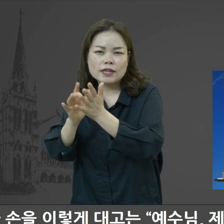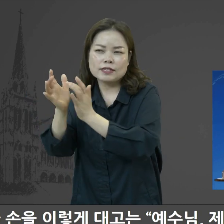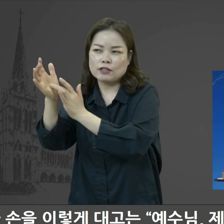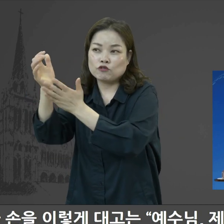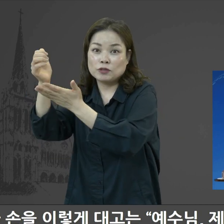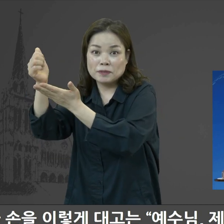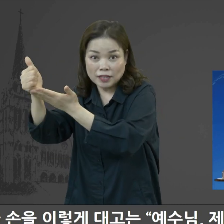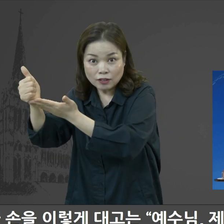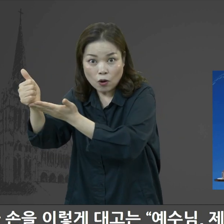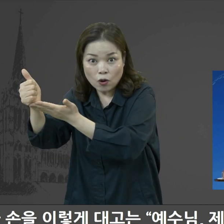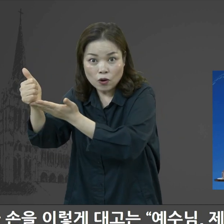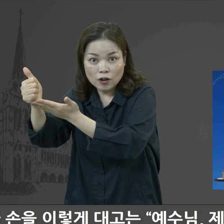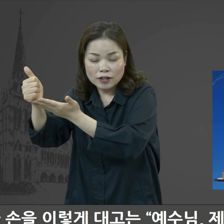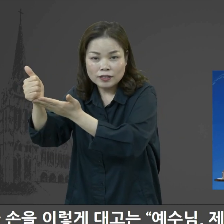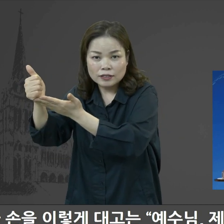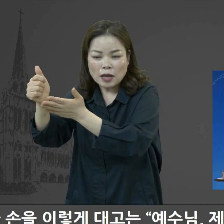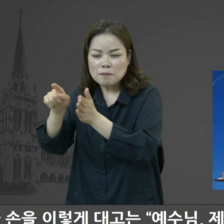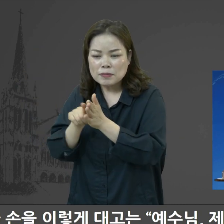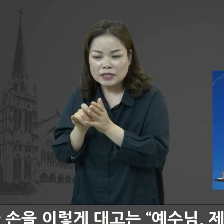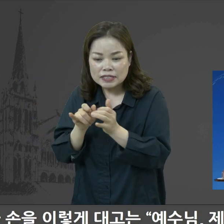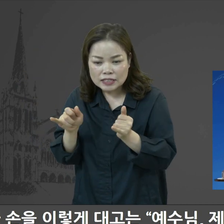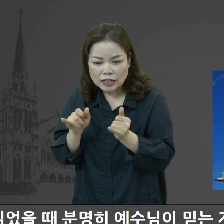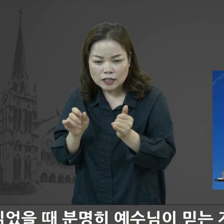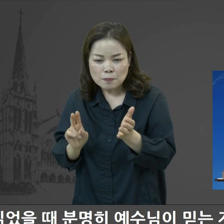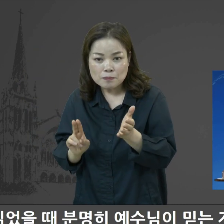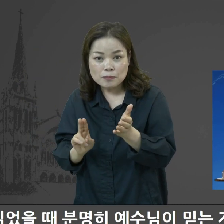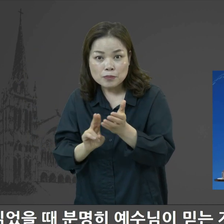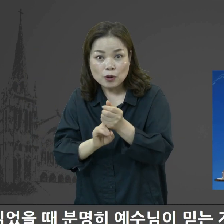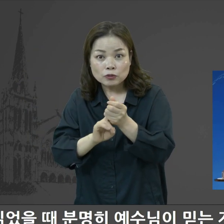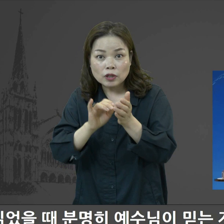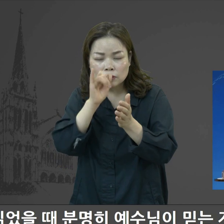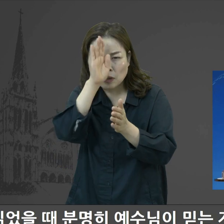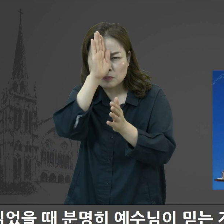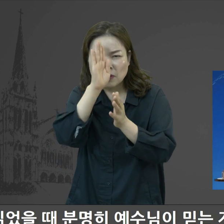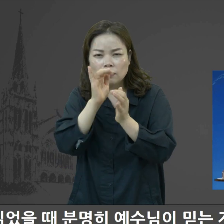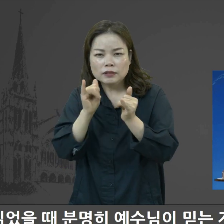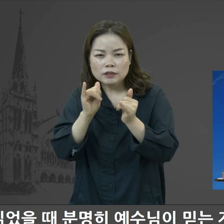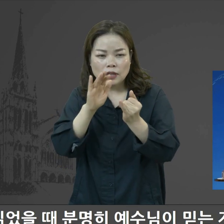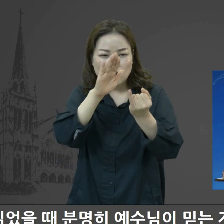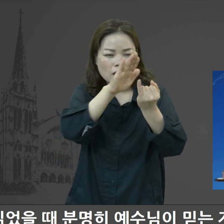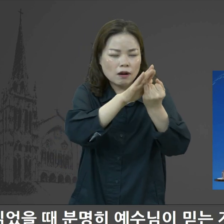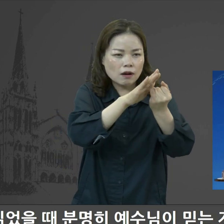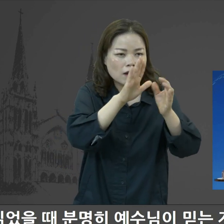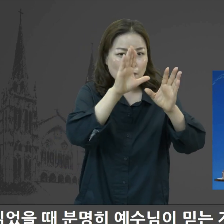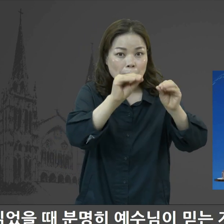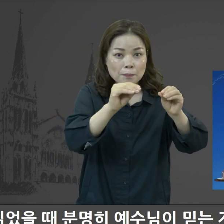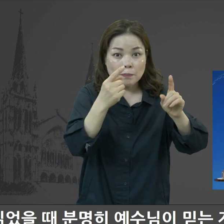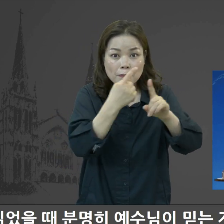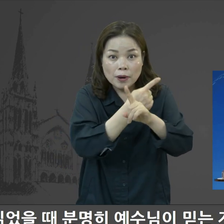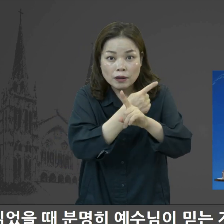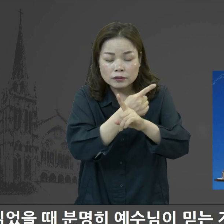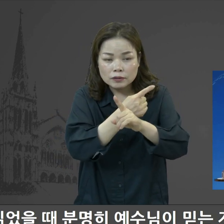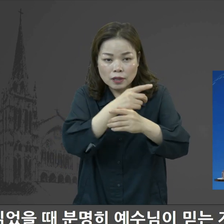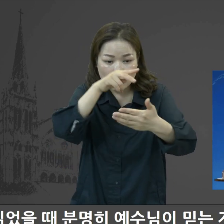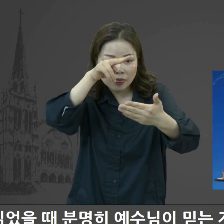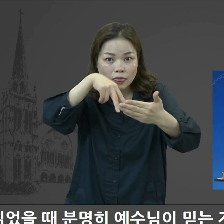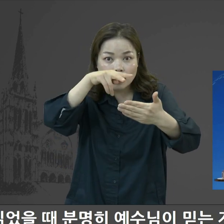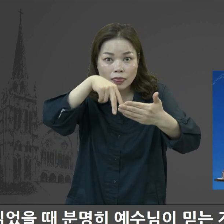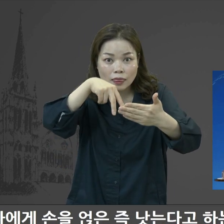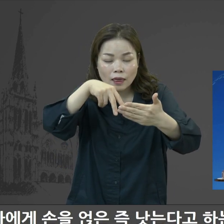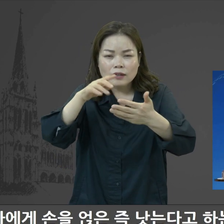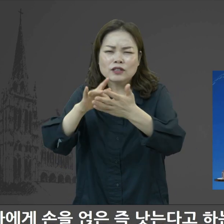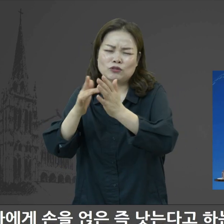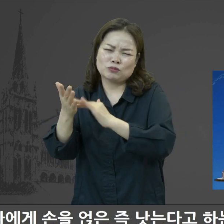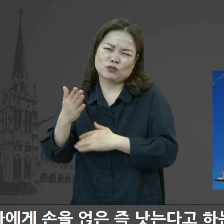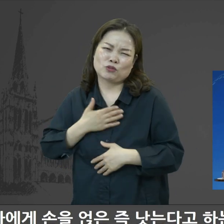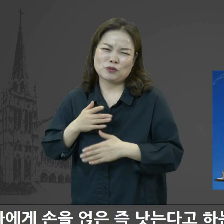예수님이 믿는 자에게는 표적이 따르는데 병든 자에게 손을 얹은 즉 낫는다고 한 걸 제가 분명히 읽었거든요. 예수님